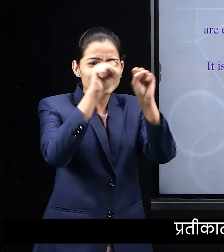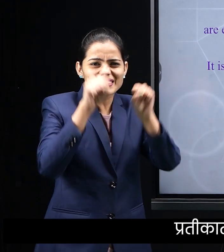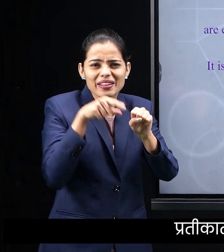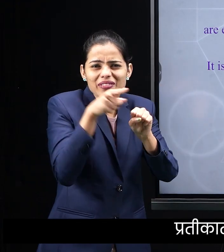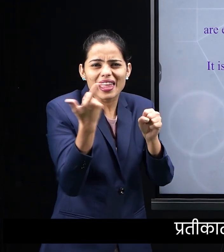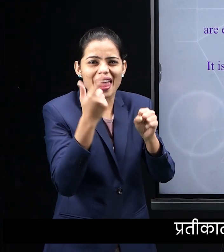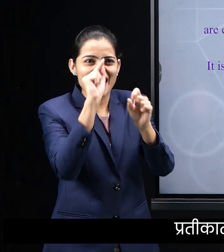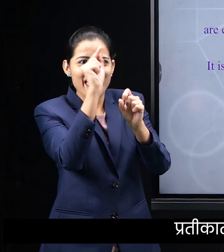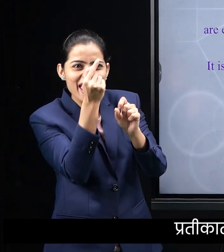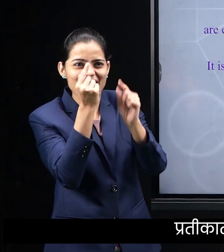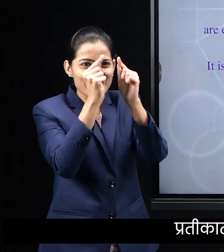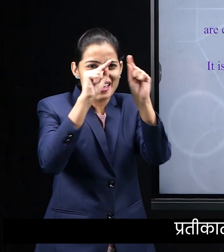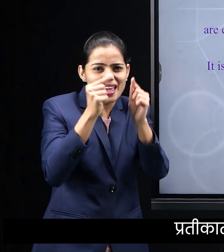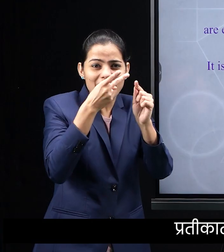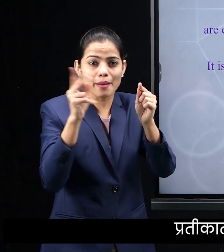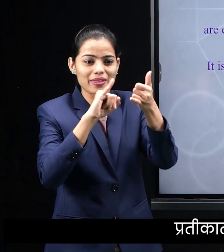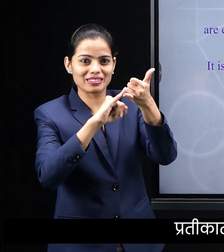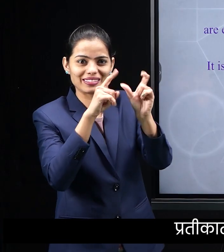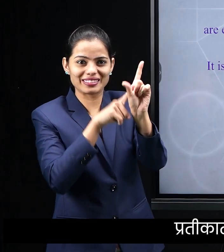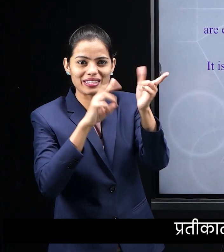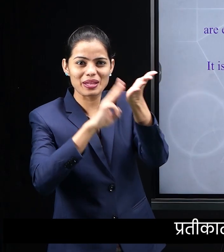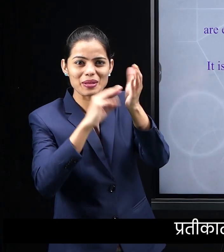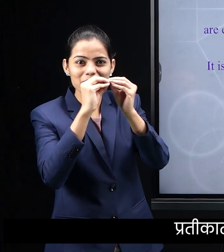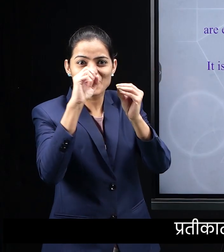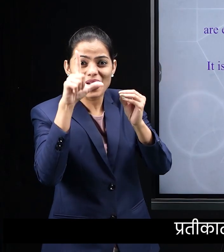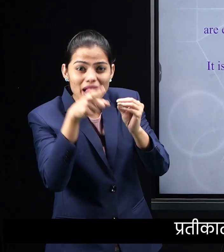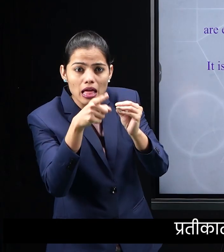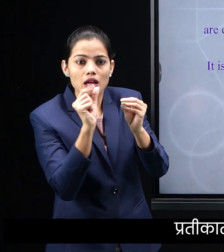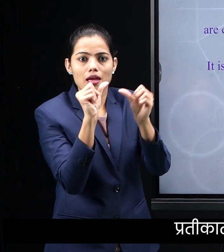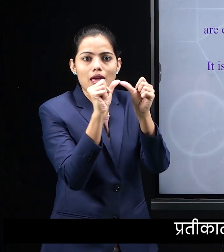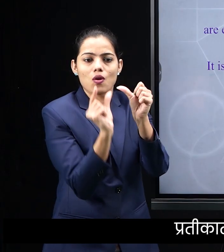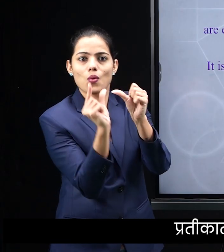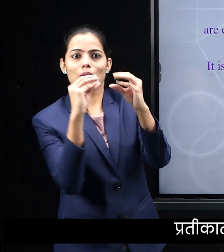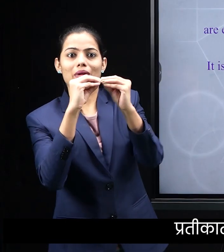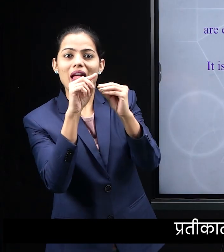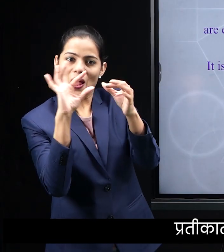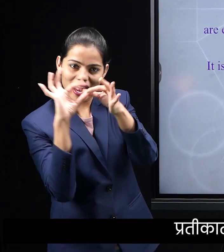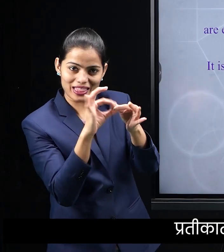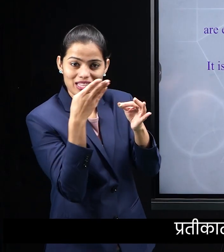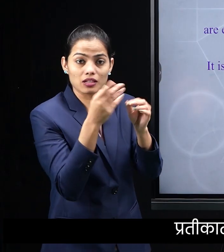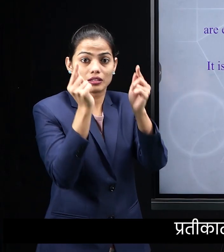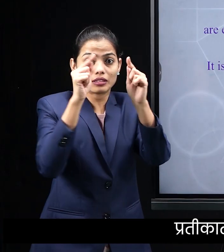प्रतीकात A युनियन B is equals to X, X is equals to A किंवा A is equals to X is equals to B.